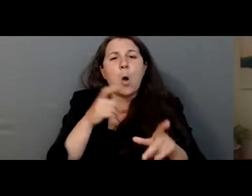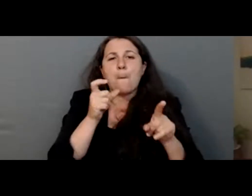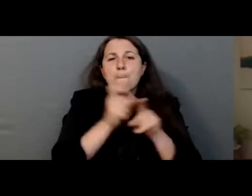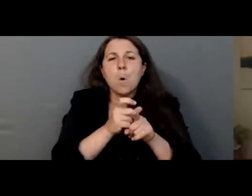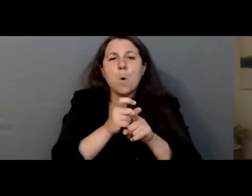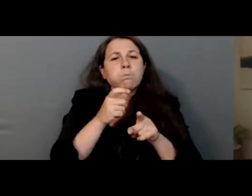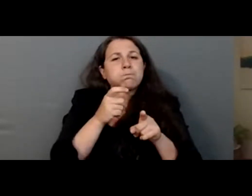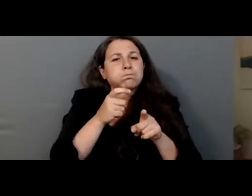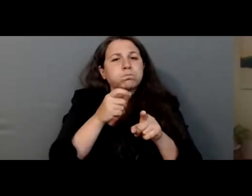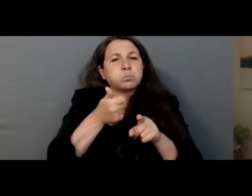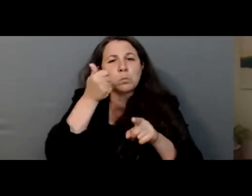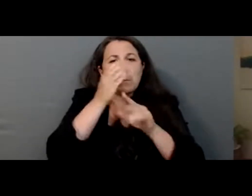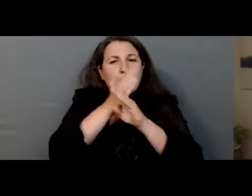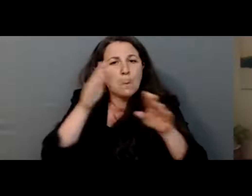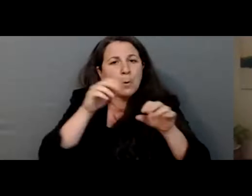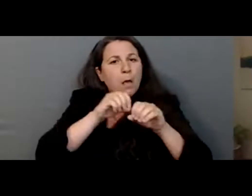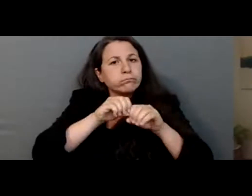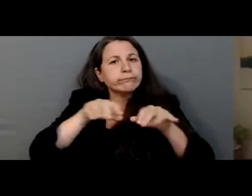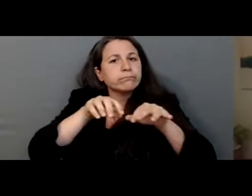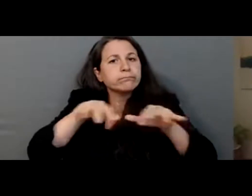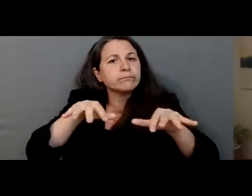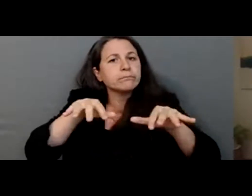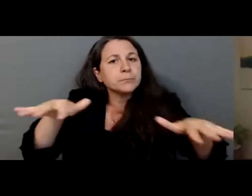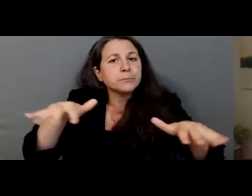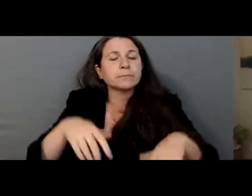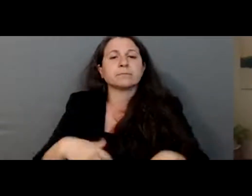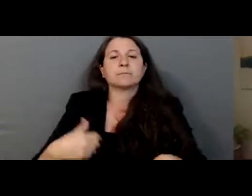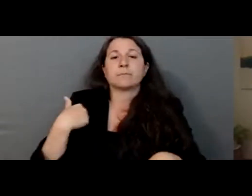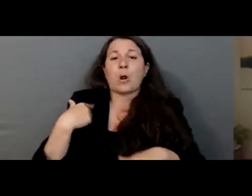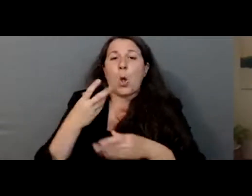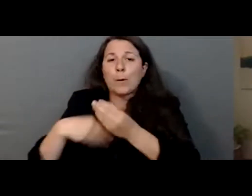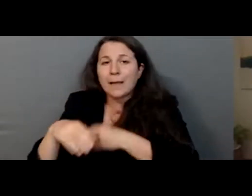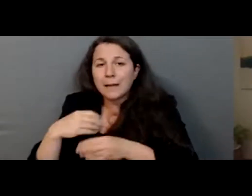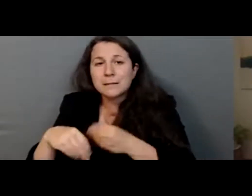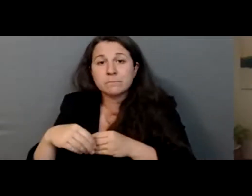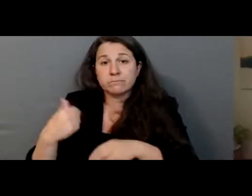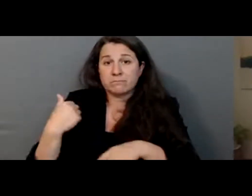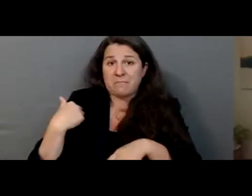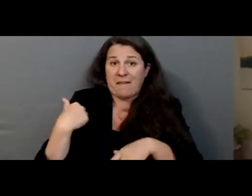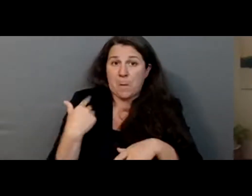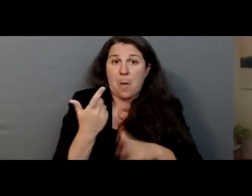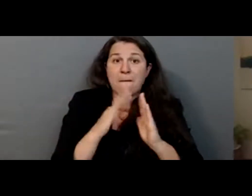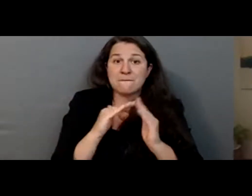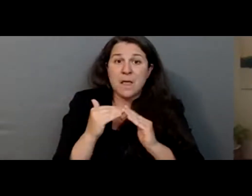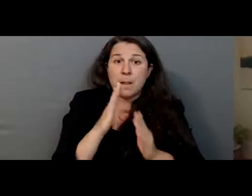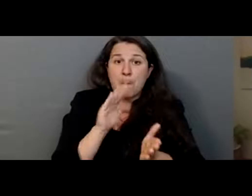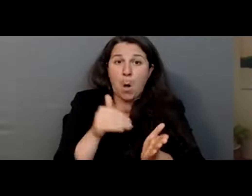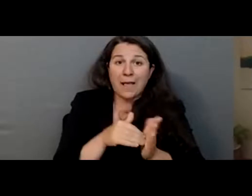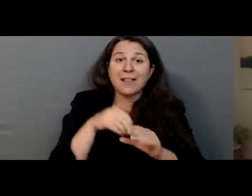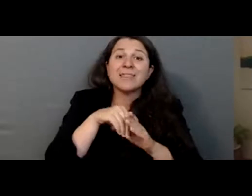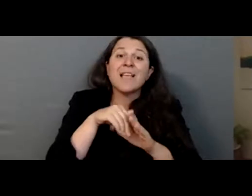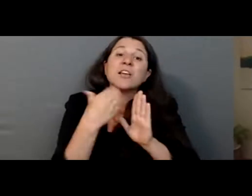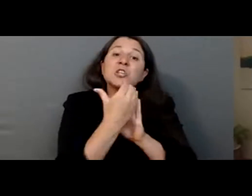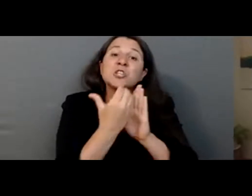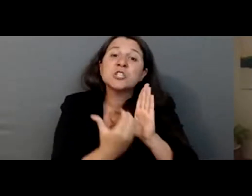Canada, la Ville de Montréal, qui a récemment ajouté le capacitisme dans sa charte des droits et responsabilités.